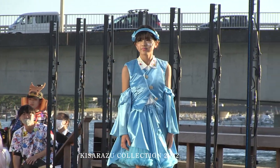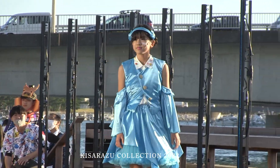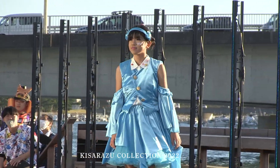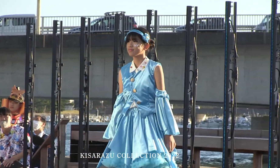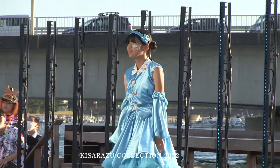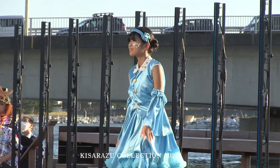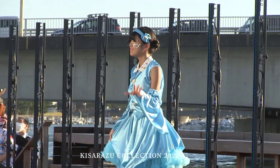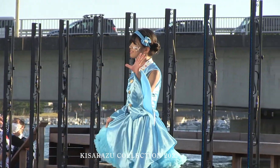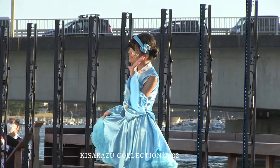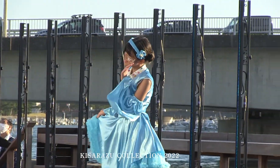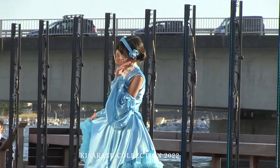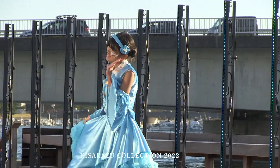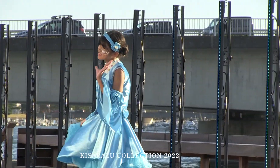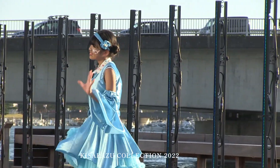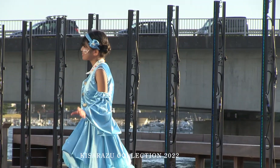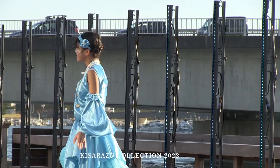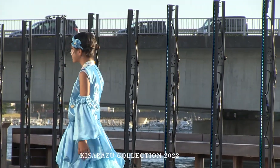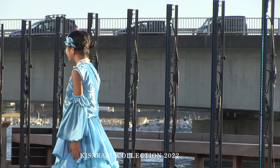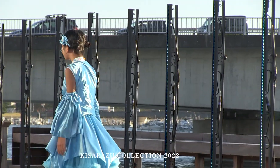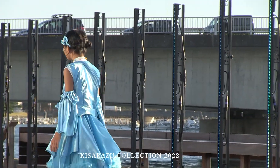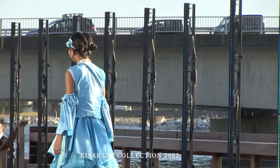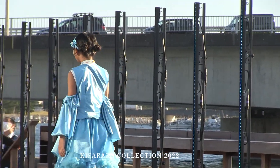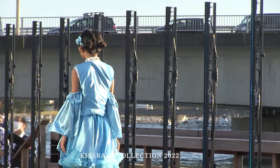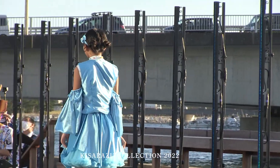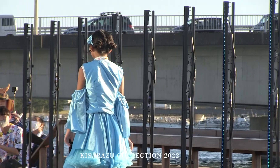して見ていただきたいです。